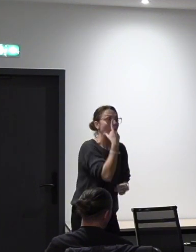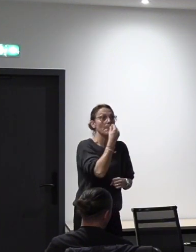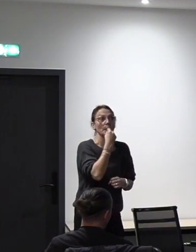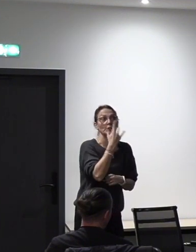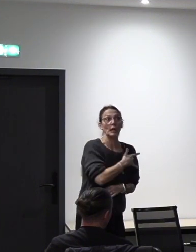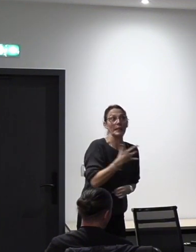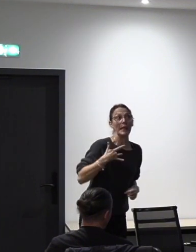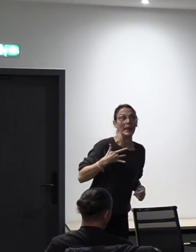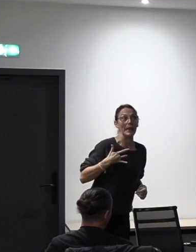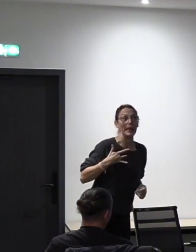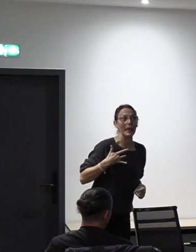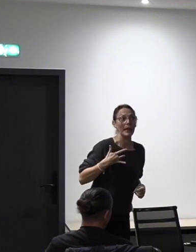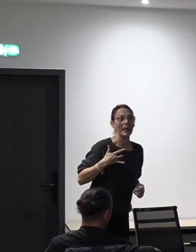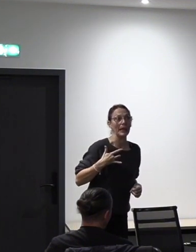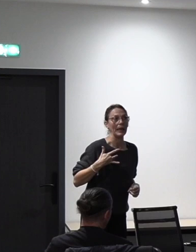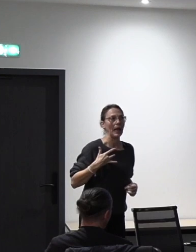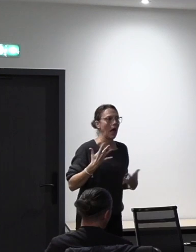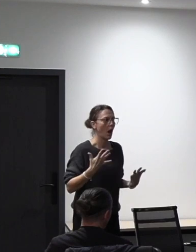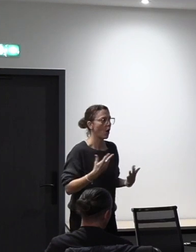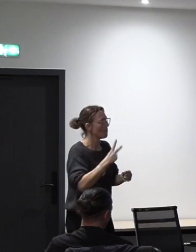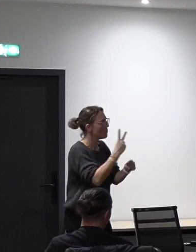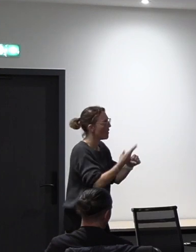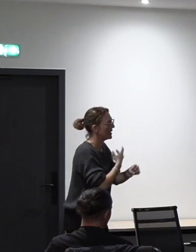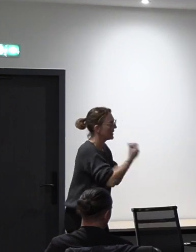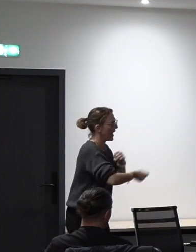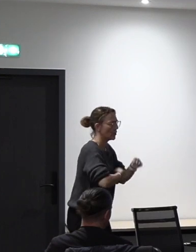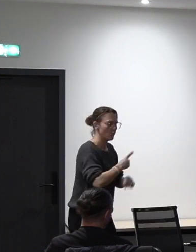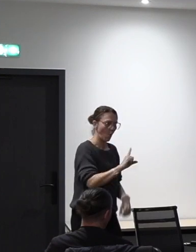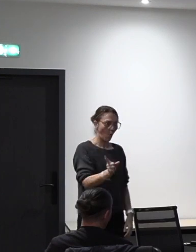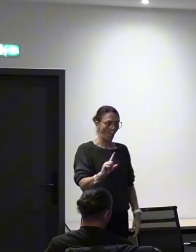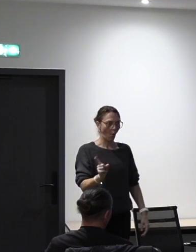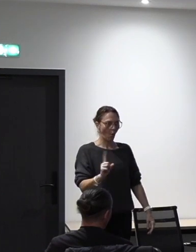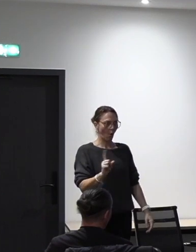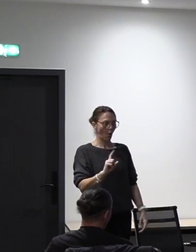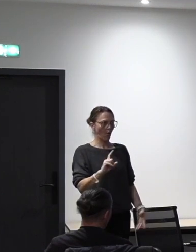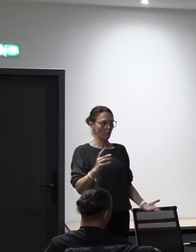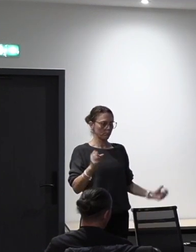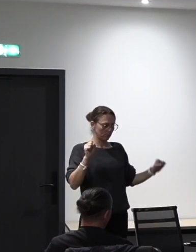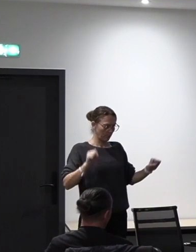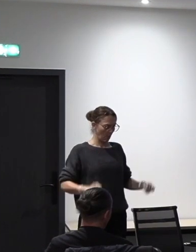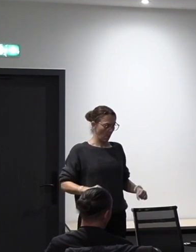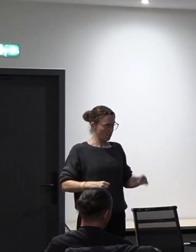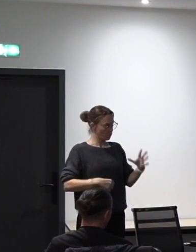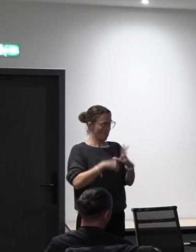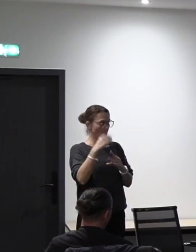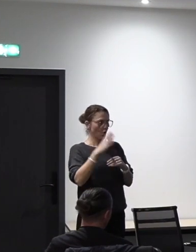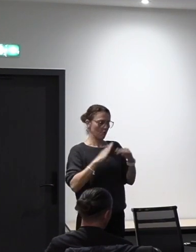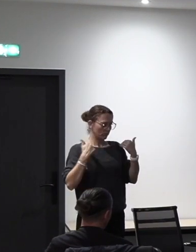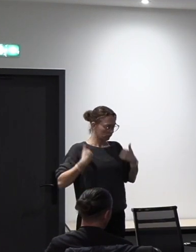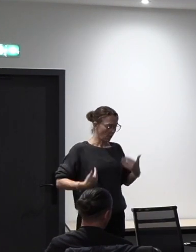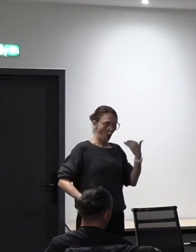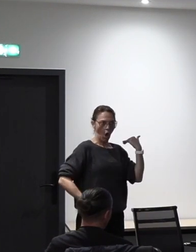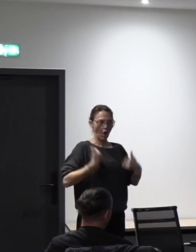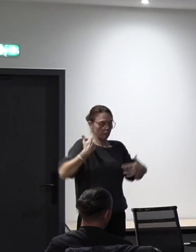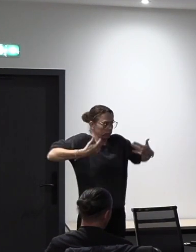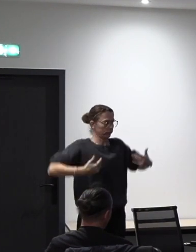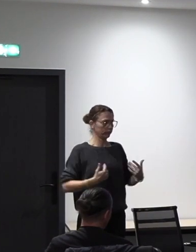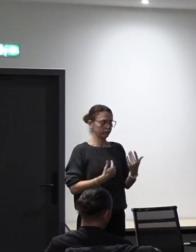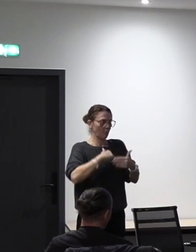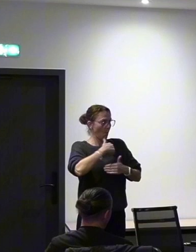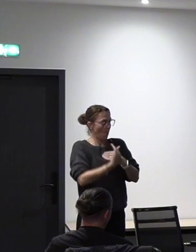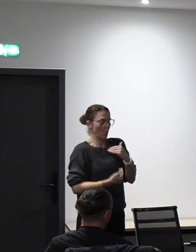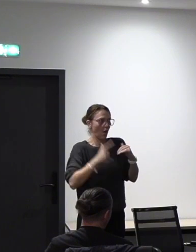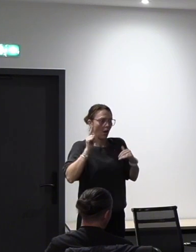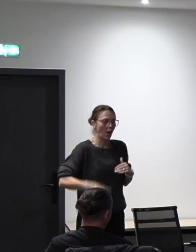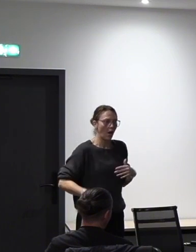santé. Donc, monsieur Gaël, mauvaise année. Mais non, mon année va très bien. On peut être très heureux avec un handicap, on peut être très heureux avec un